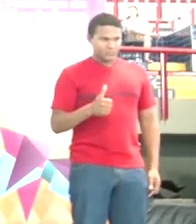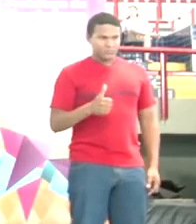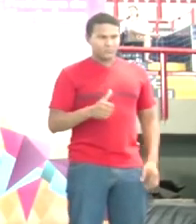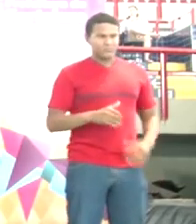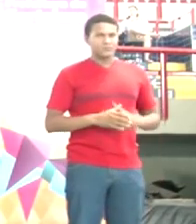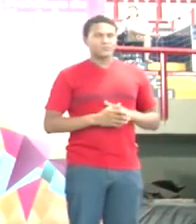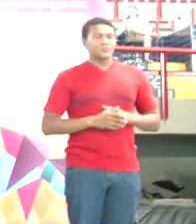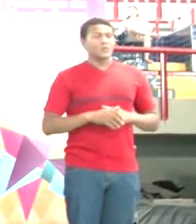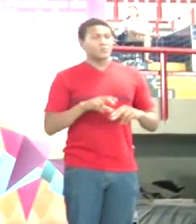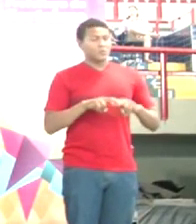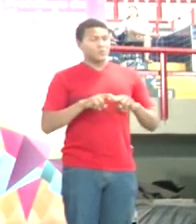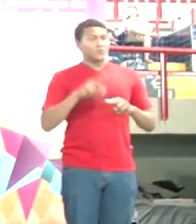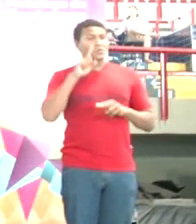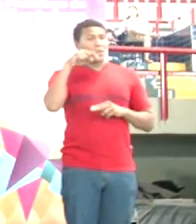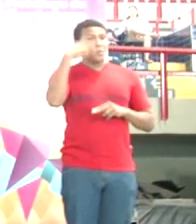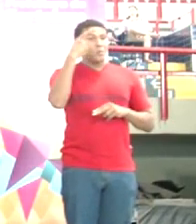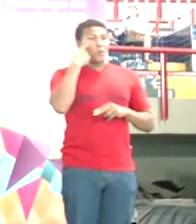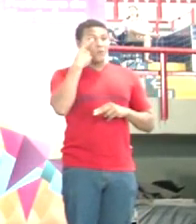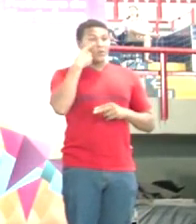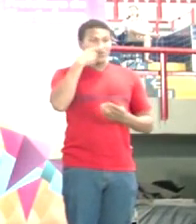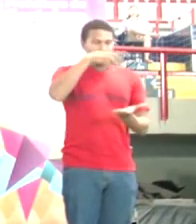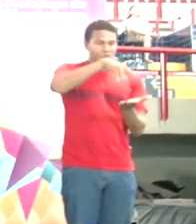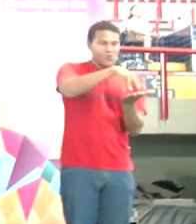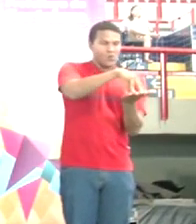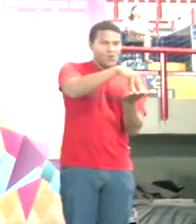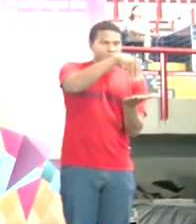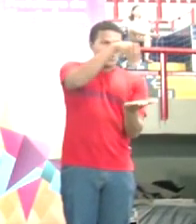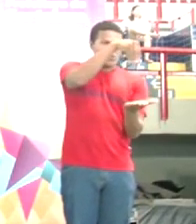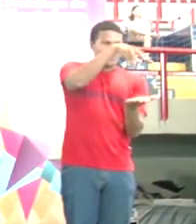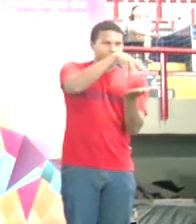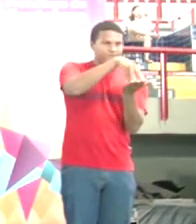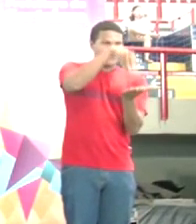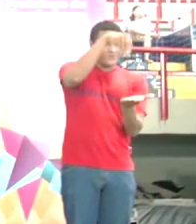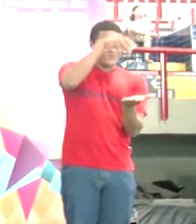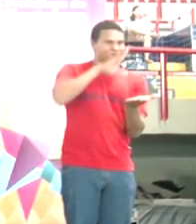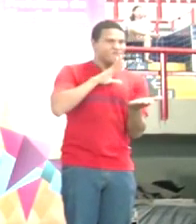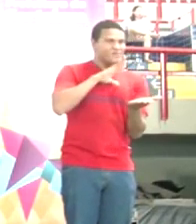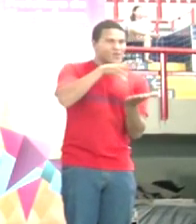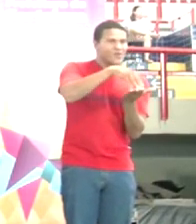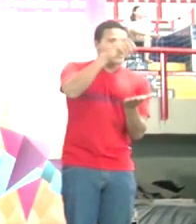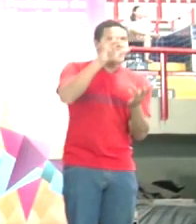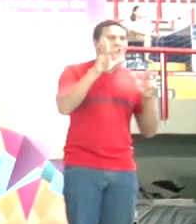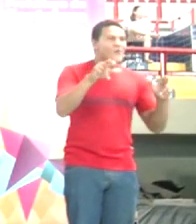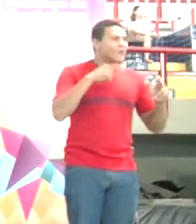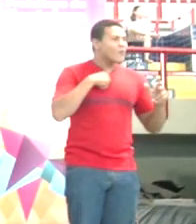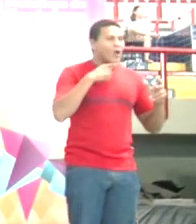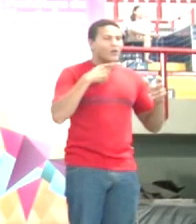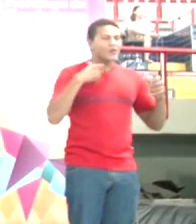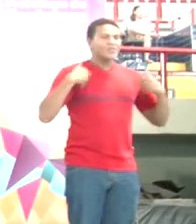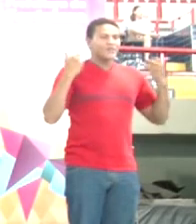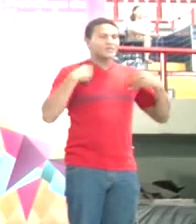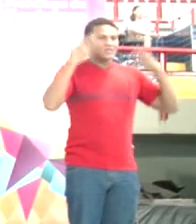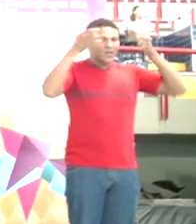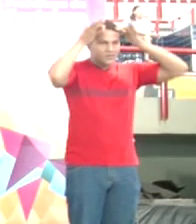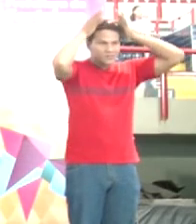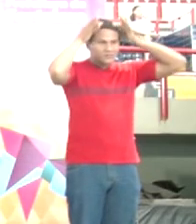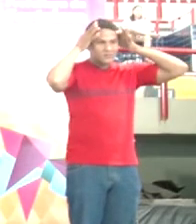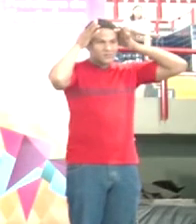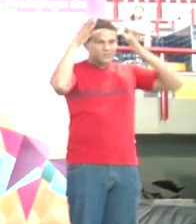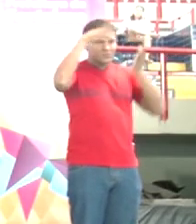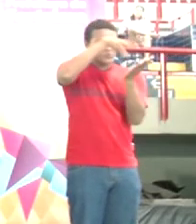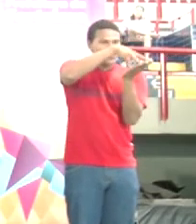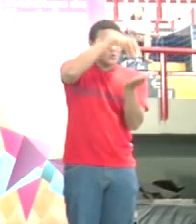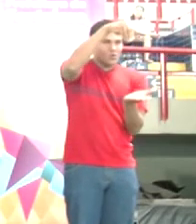vamos ver que um cone, que é aquele chapéuzinho de palhaço dos aniversários, né?